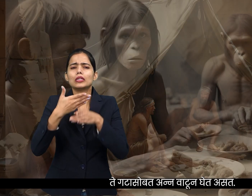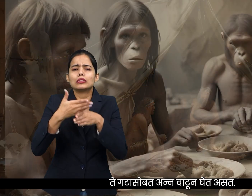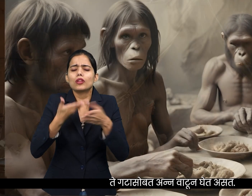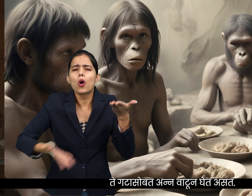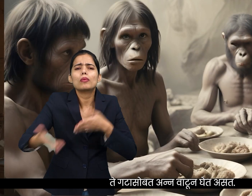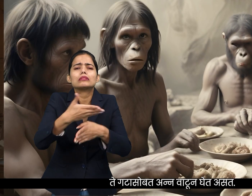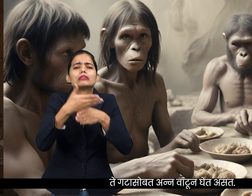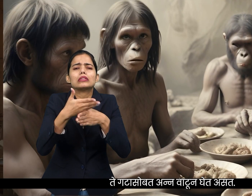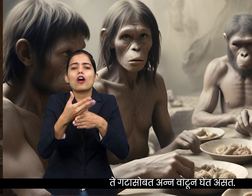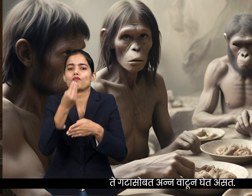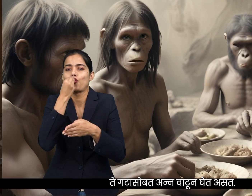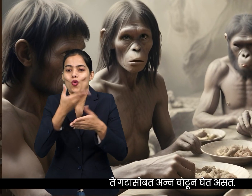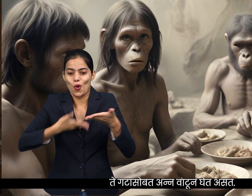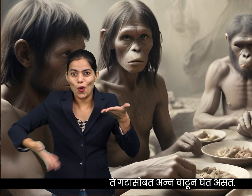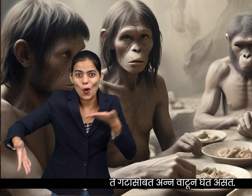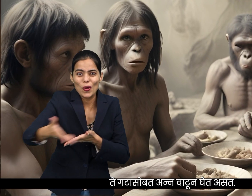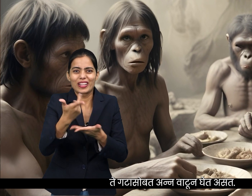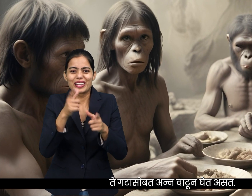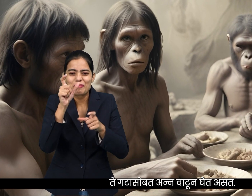ते गटासोबत अन्न वाटून घेत असत.